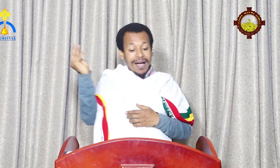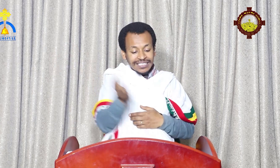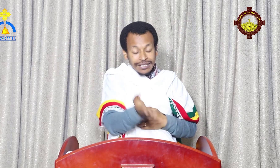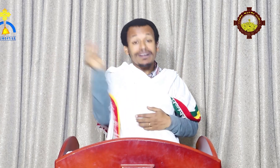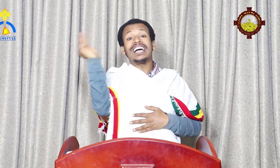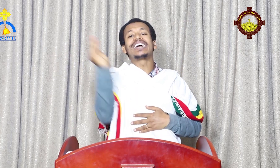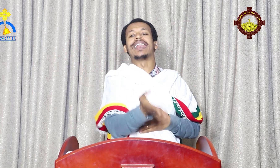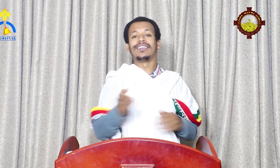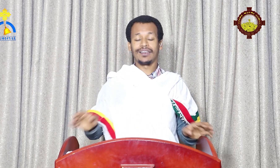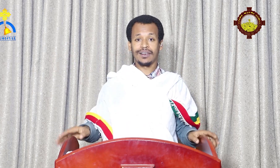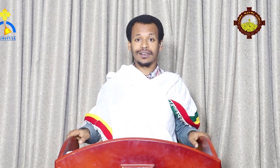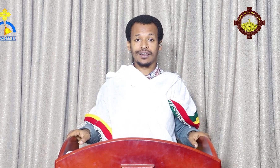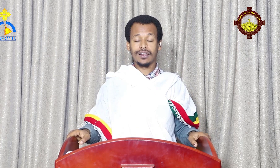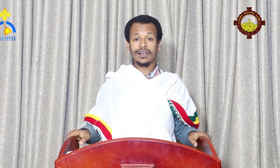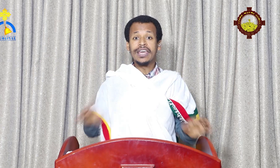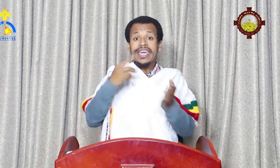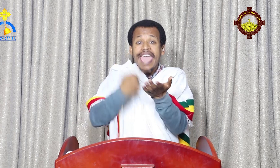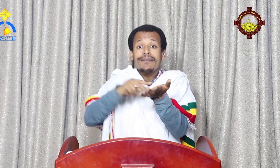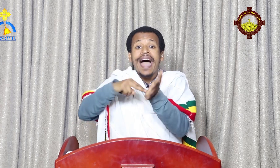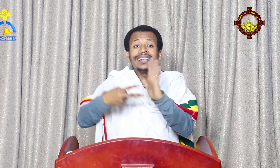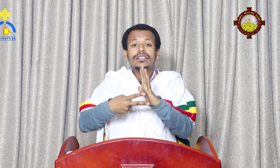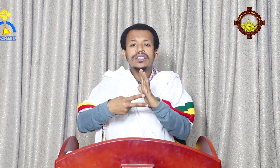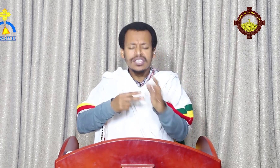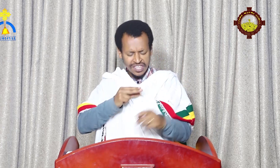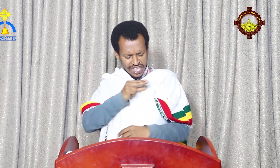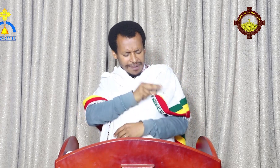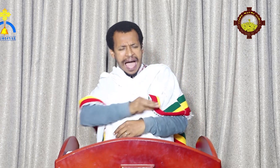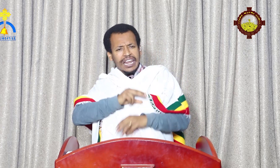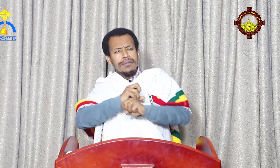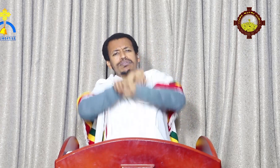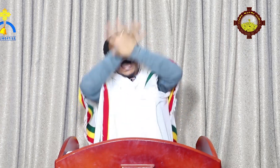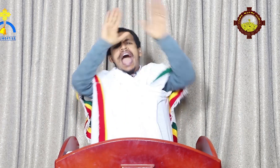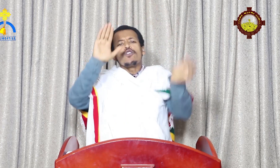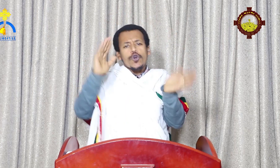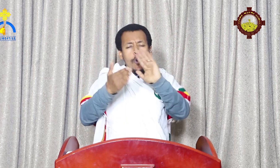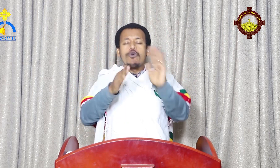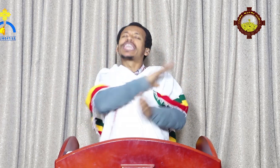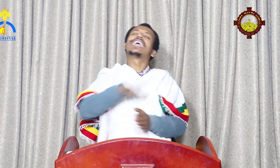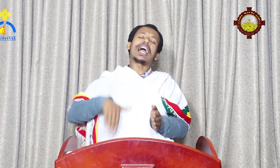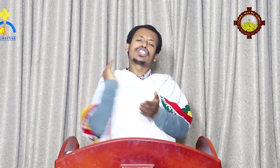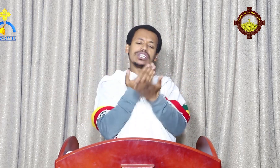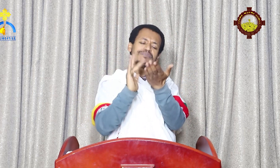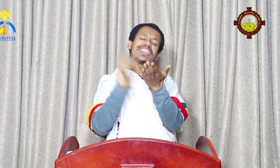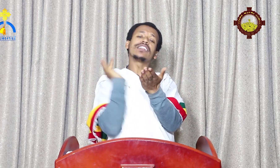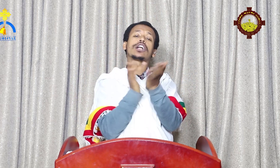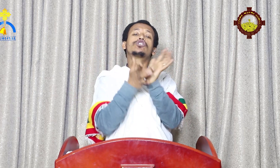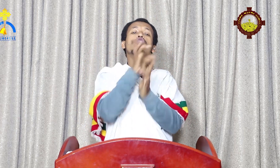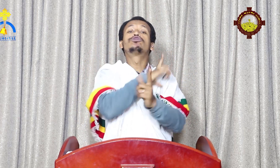ሲመስክር ይመሰክራል። ይህ ማለት የባህሪ ብርሃን የሆነው ጌታችን መድኃኒታችን